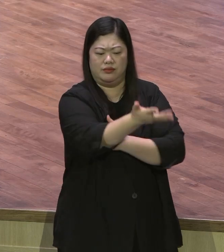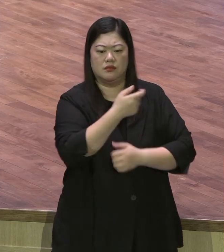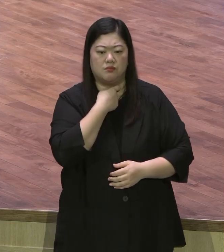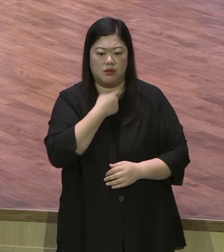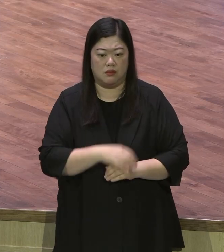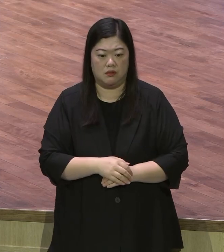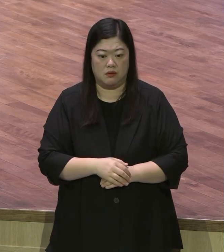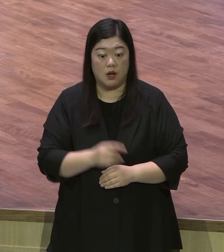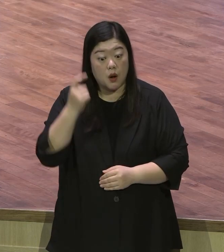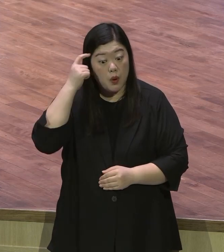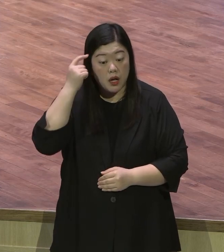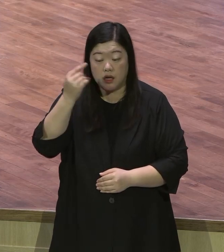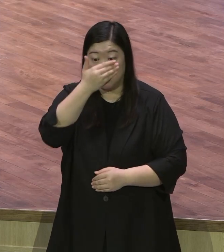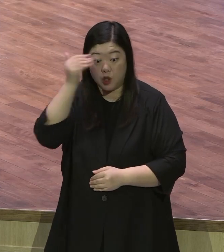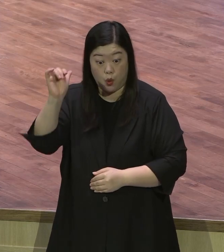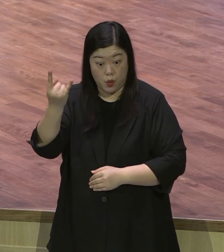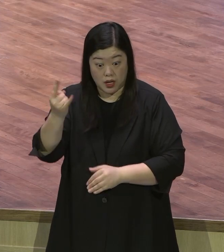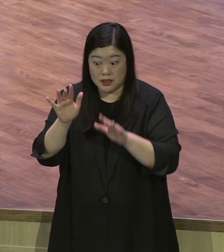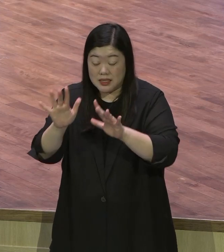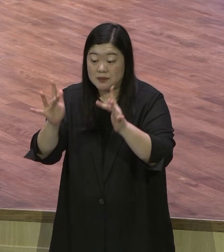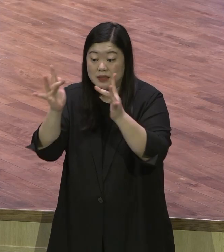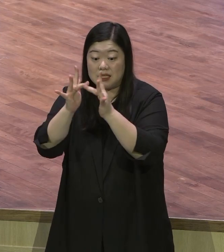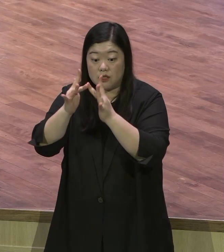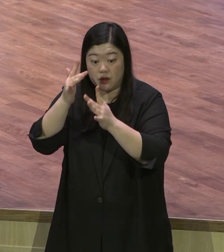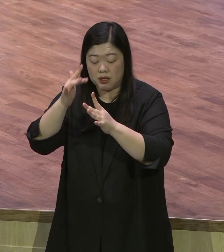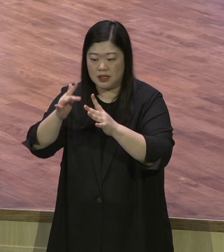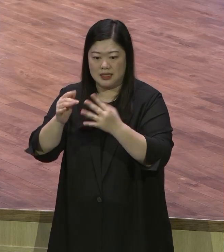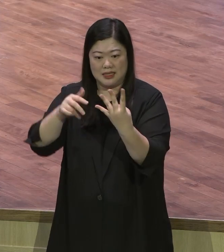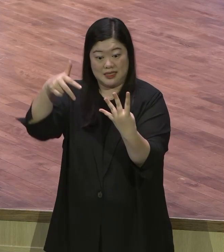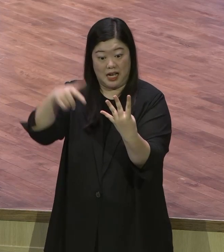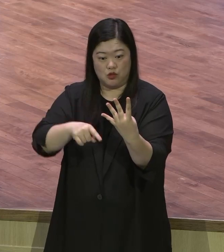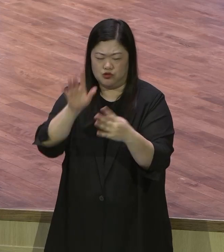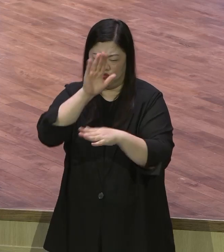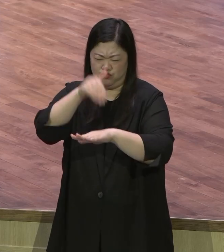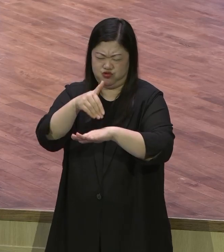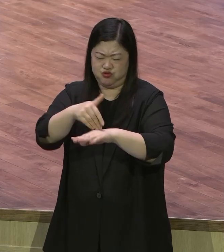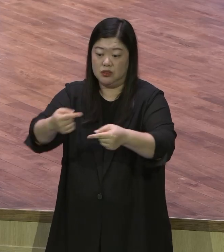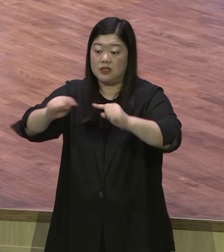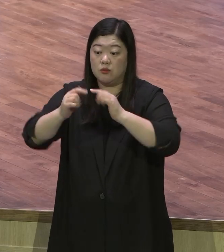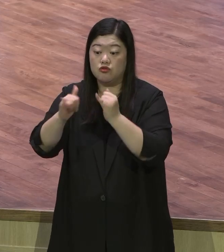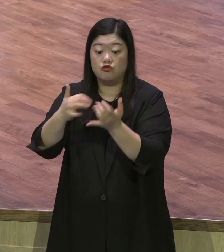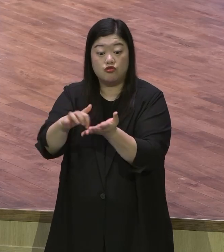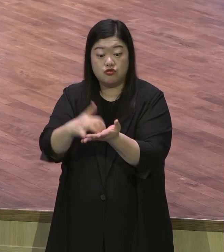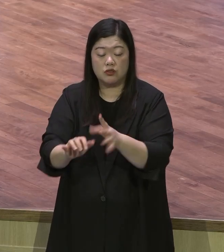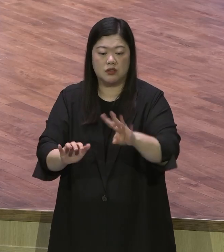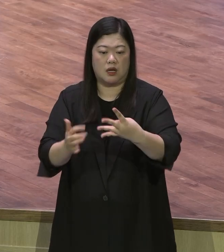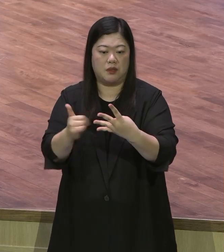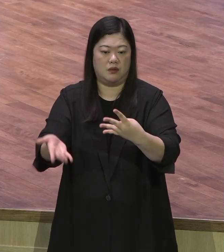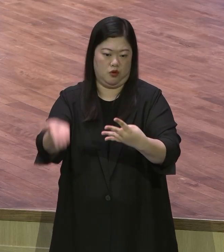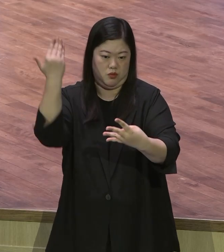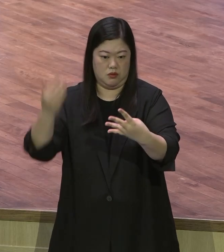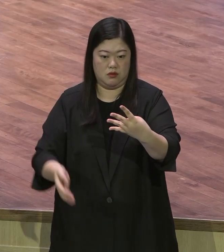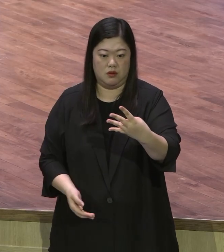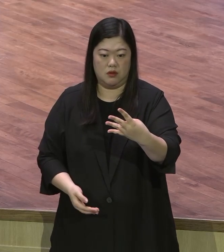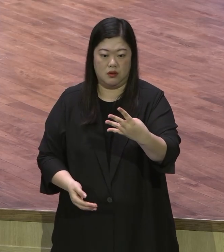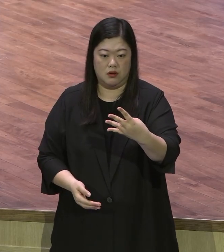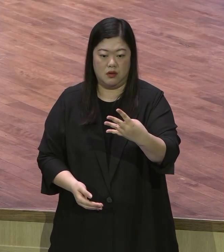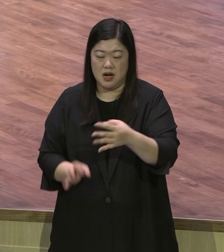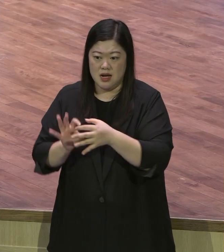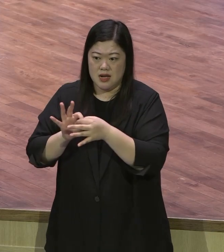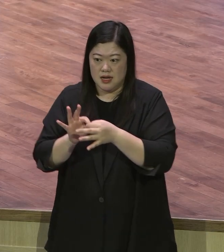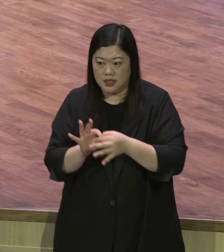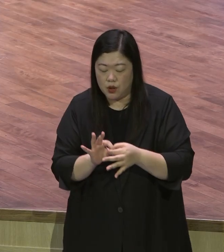넘어 온라인으로 해가지고 막 4주 동안 막 암송하고 기도하고 체조하고 막 전도하고 영접식